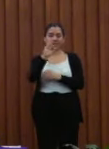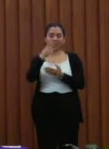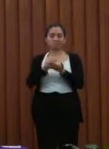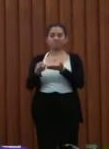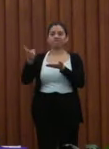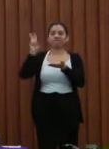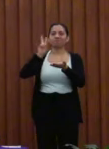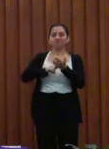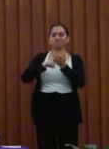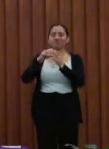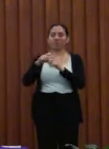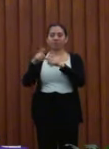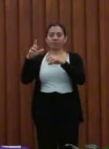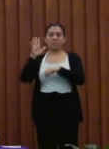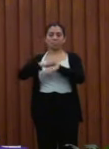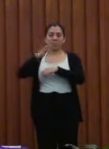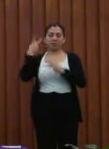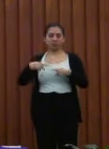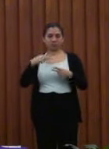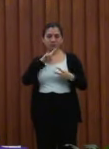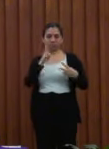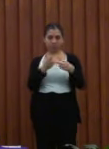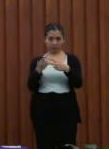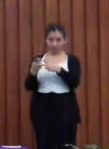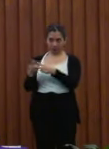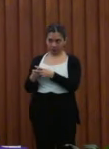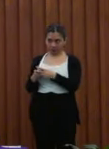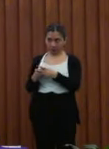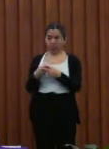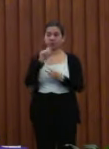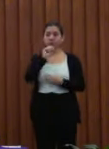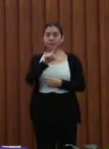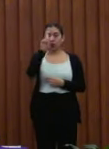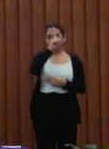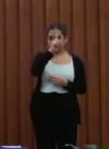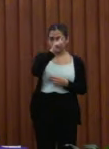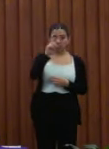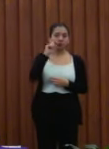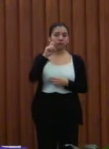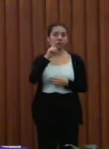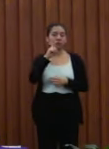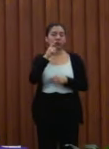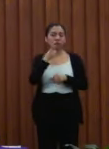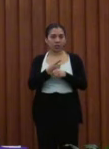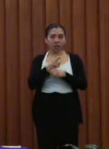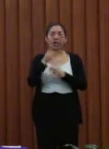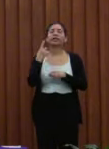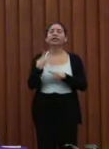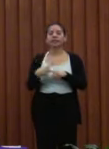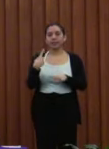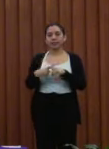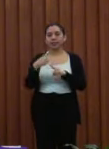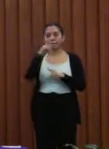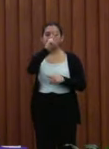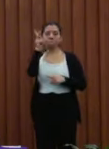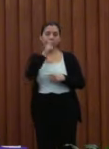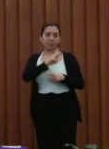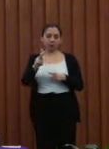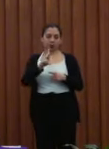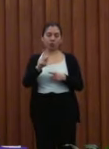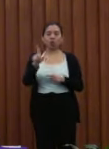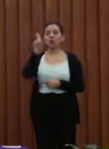Por orientación sexual e identidad de género, de nueva cuenta, son las mujeres trans las que han sufrido más